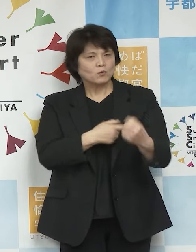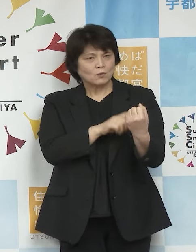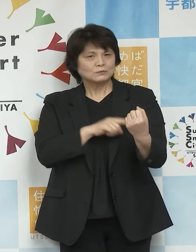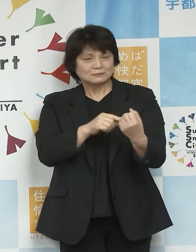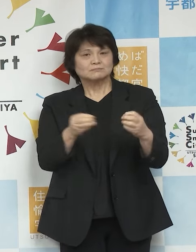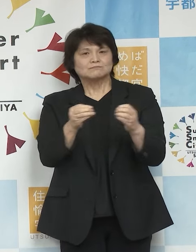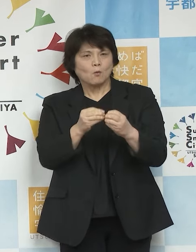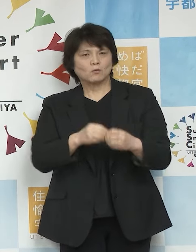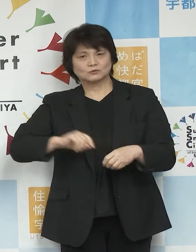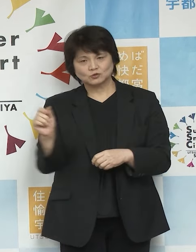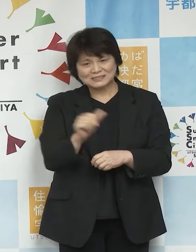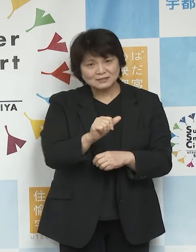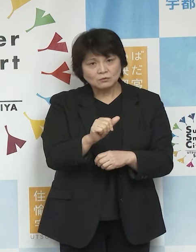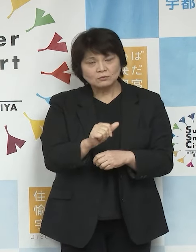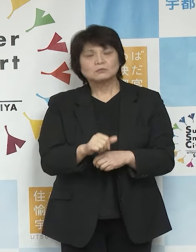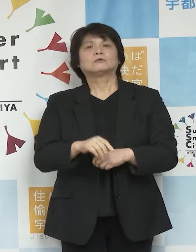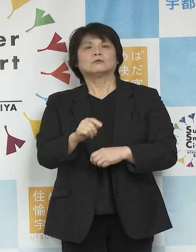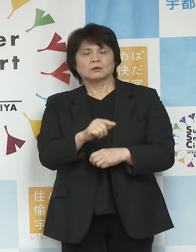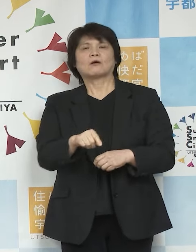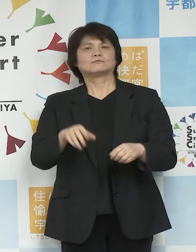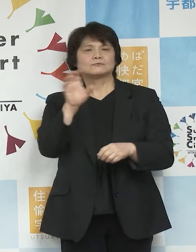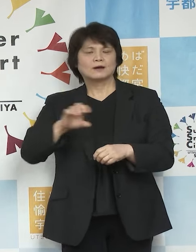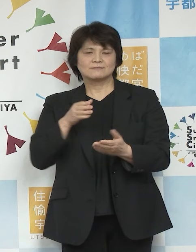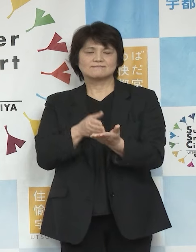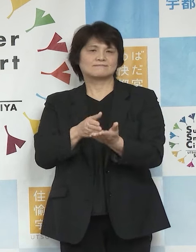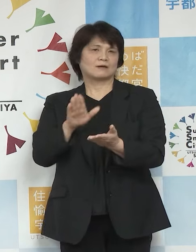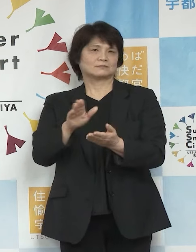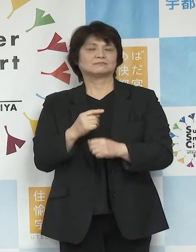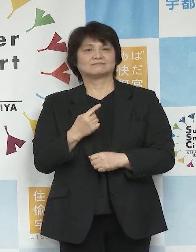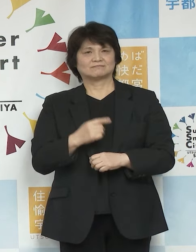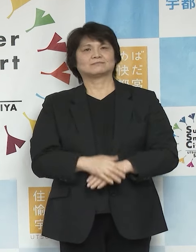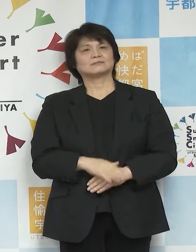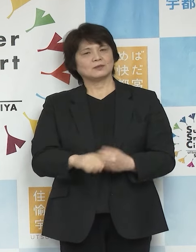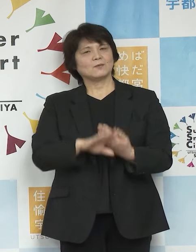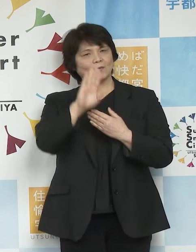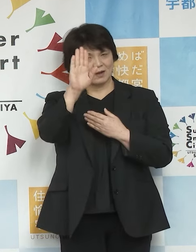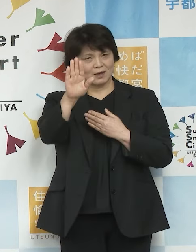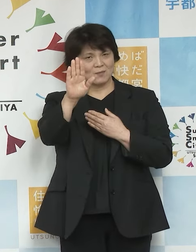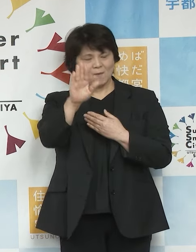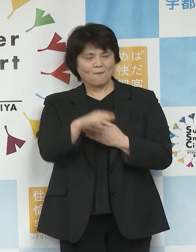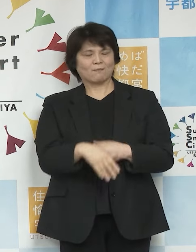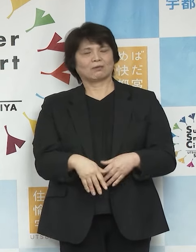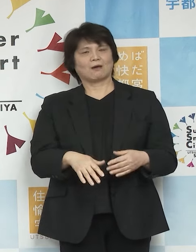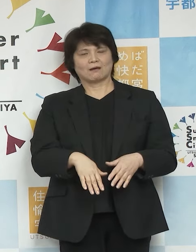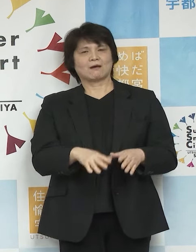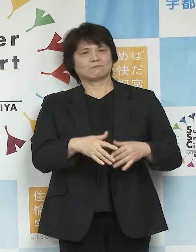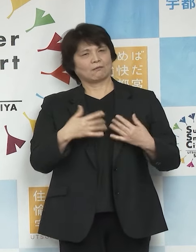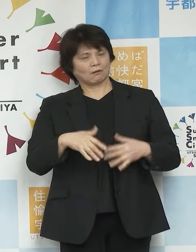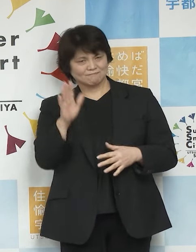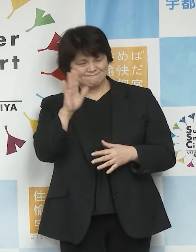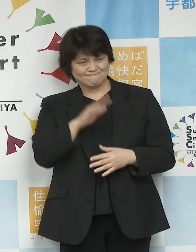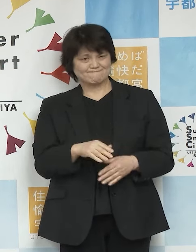感、こういったことを繰り返し話をしていきました。そういうものをこれからも怠ることなく4年